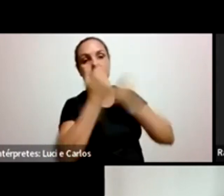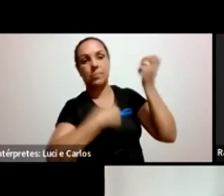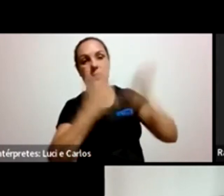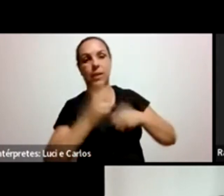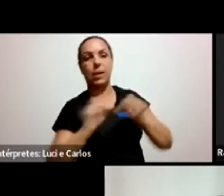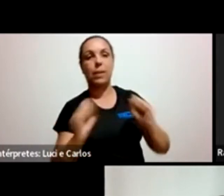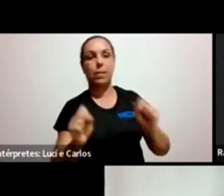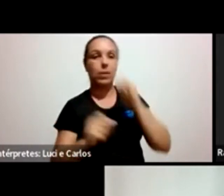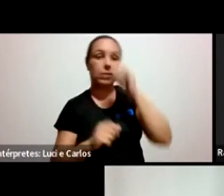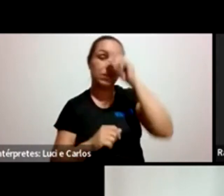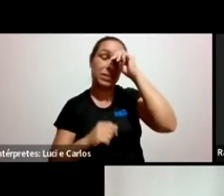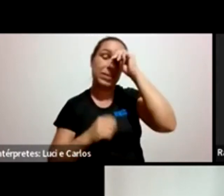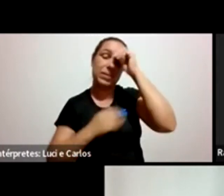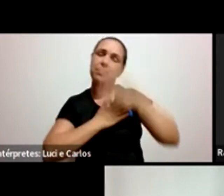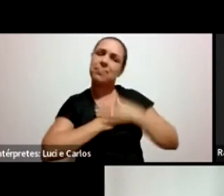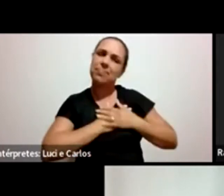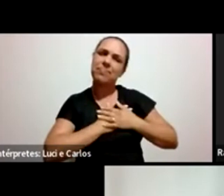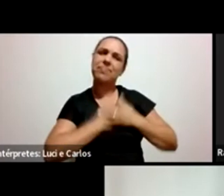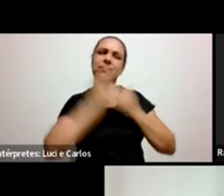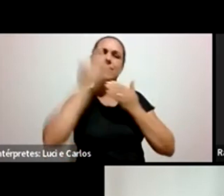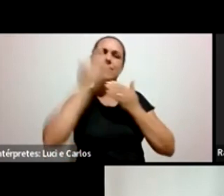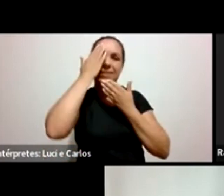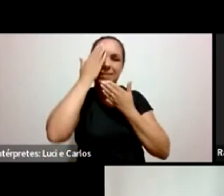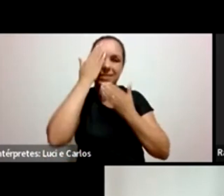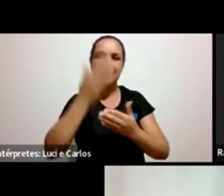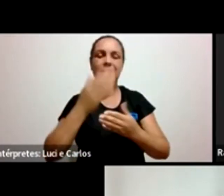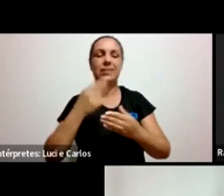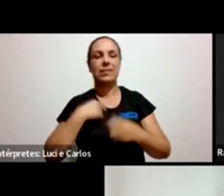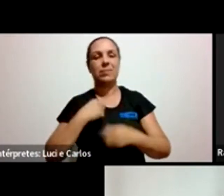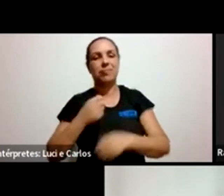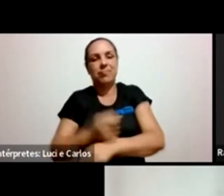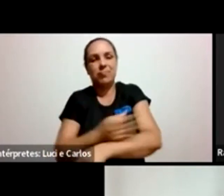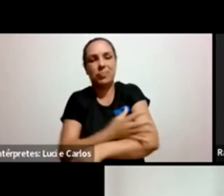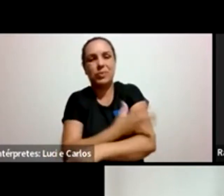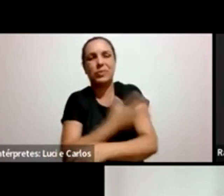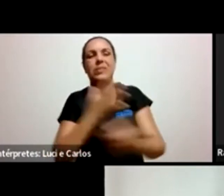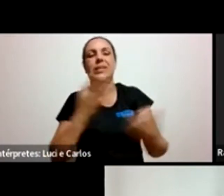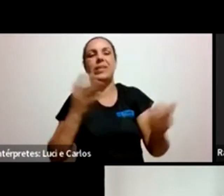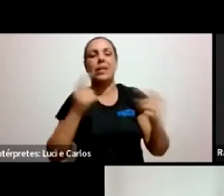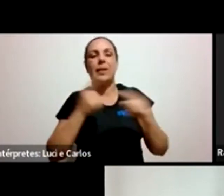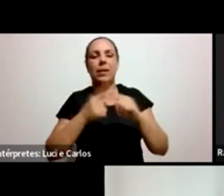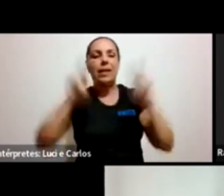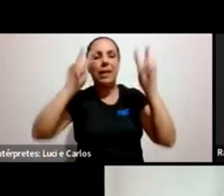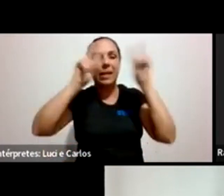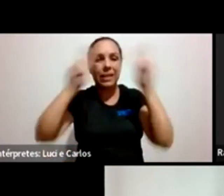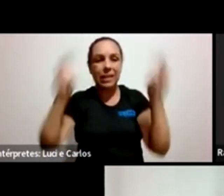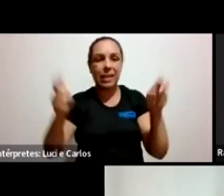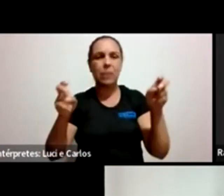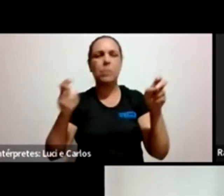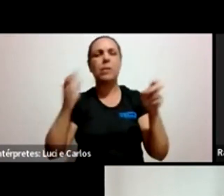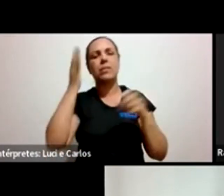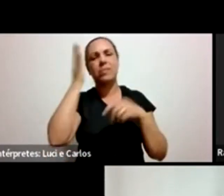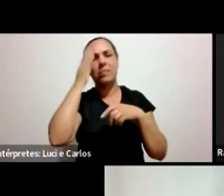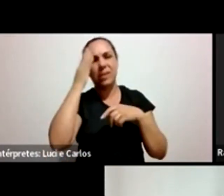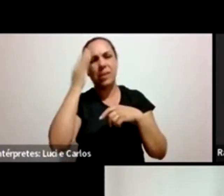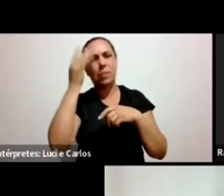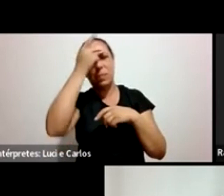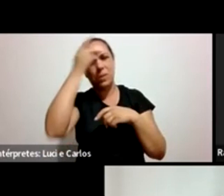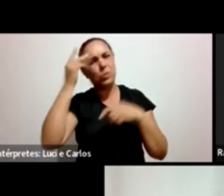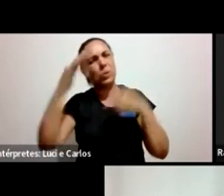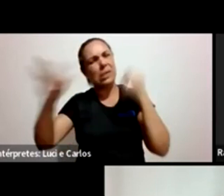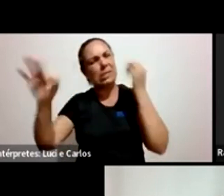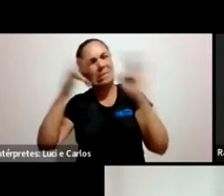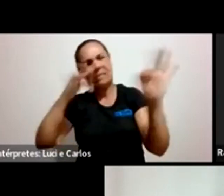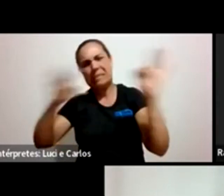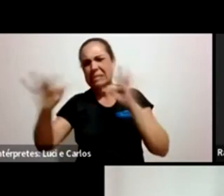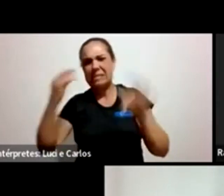meu coração. É uma emoção muito grande poder falar sobre esse tema, porque realmente as dores tiram